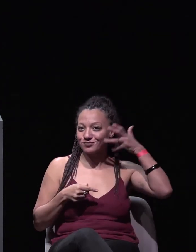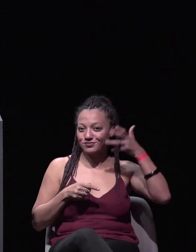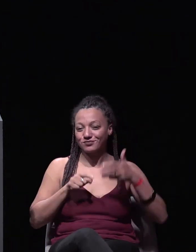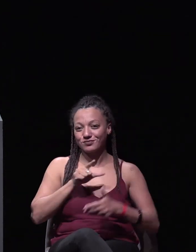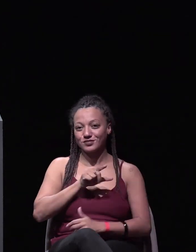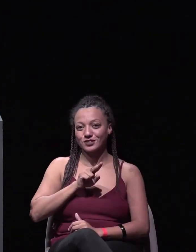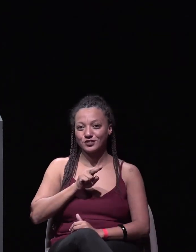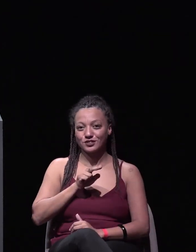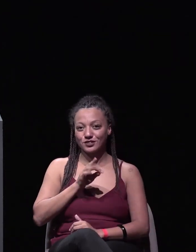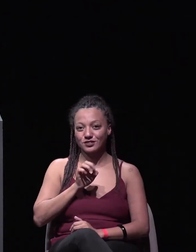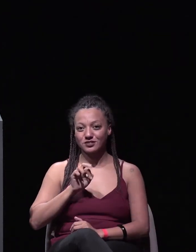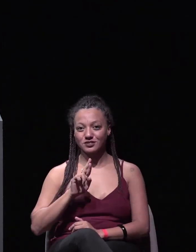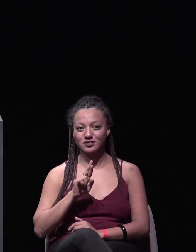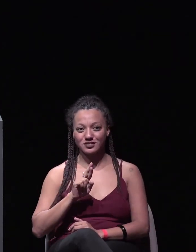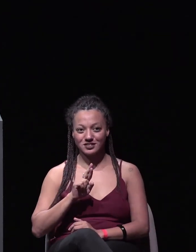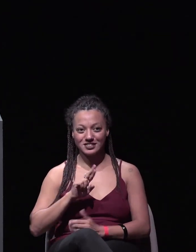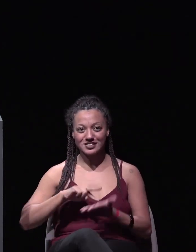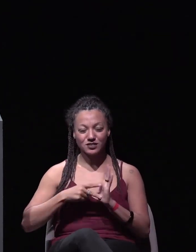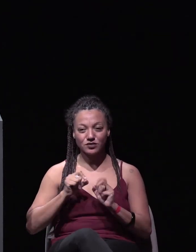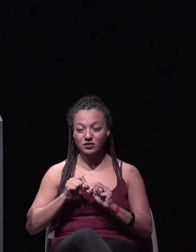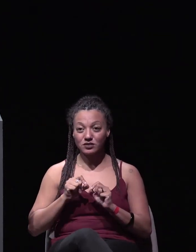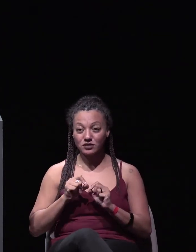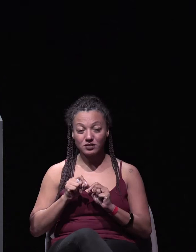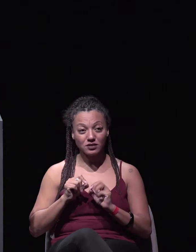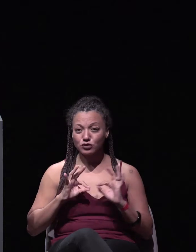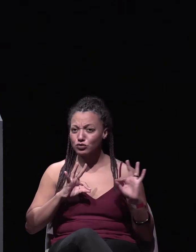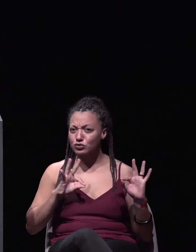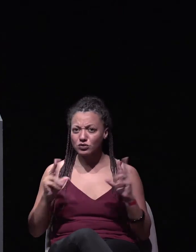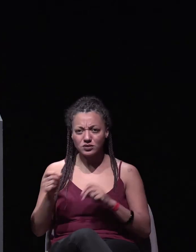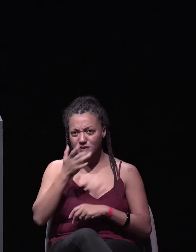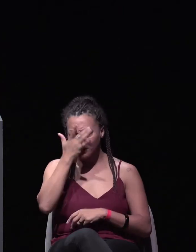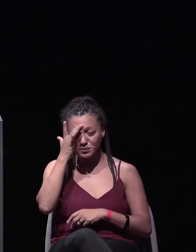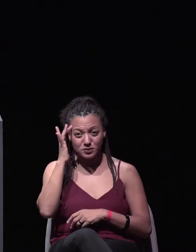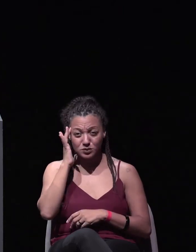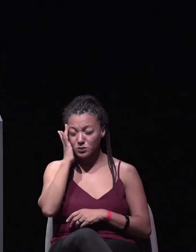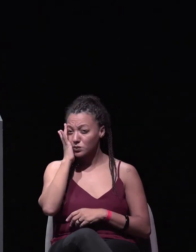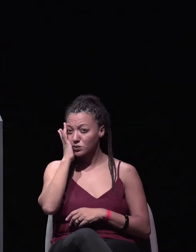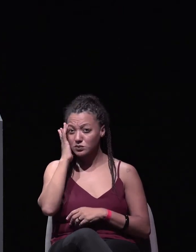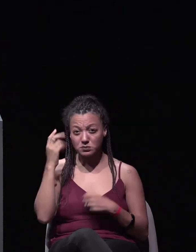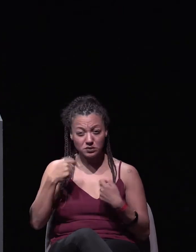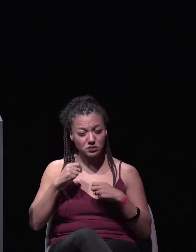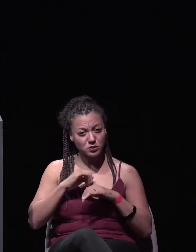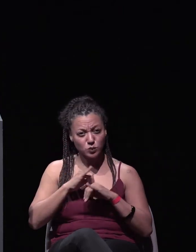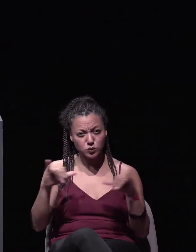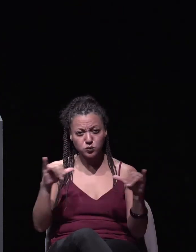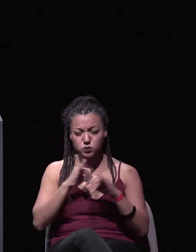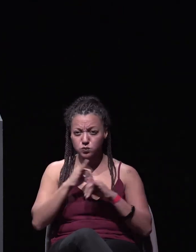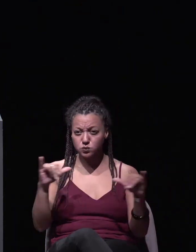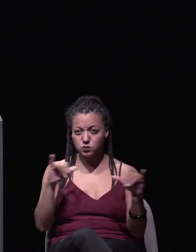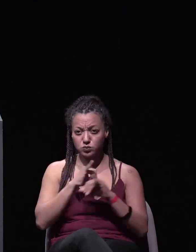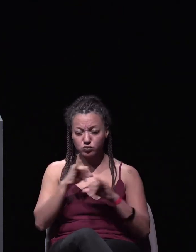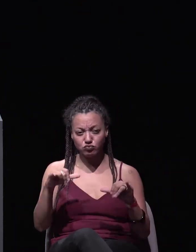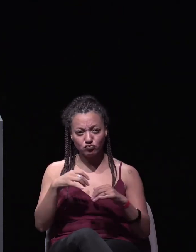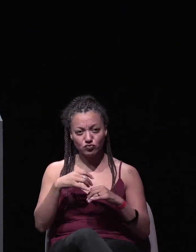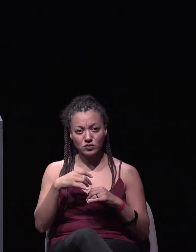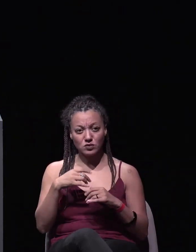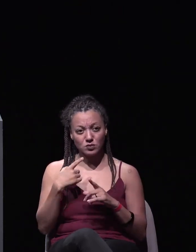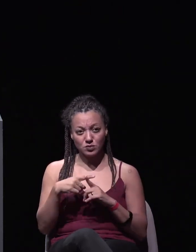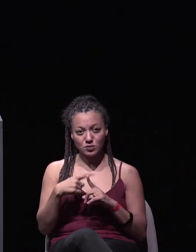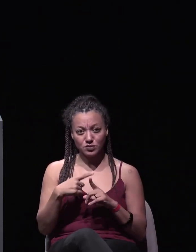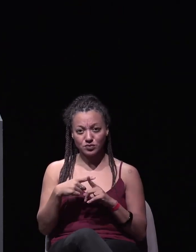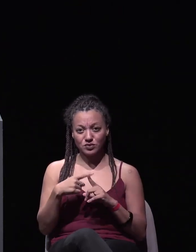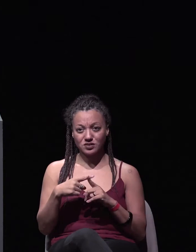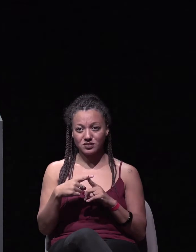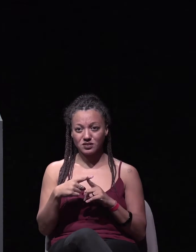conclamar a todos para que se elevem às majestosas alturas em que a força física é encontrada